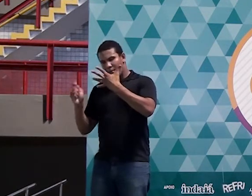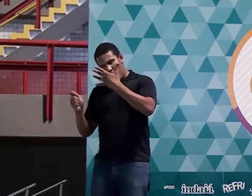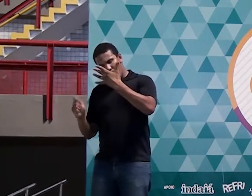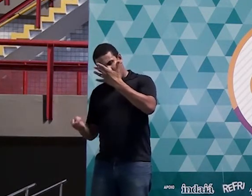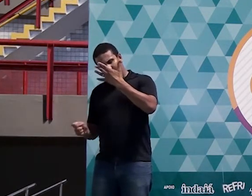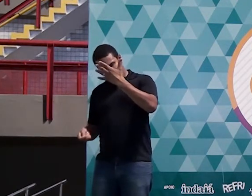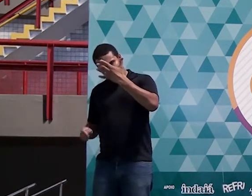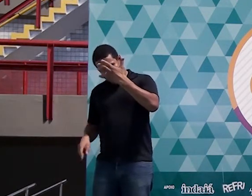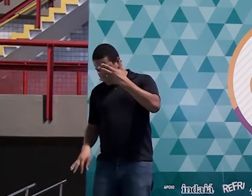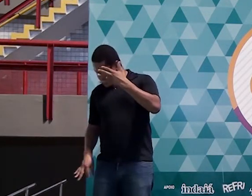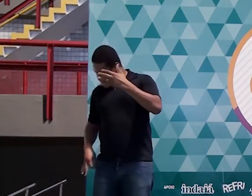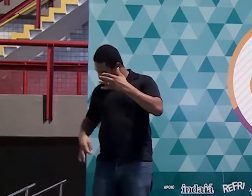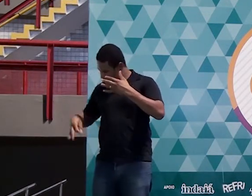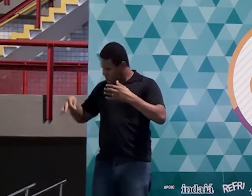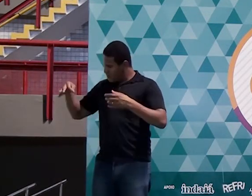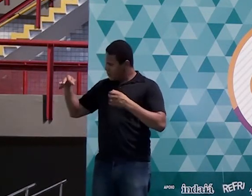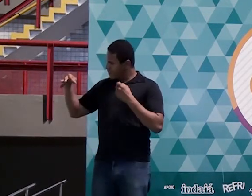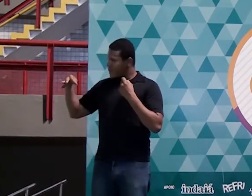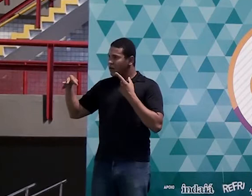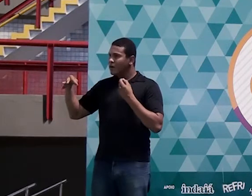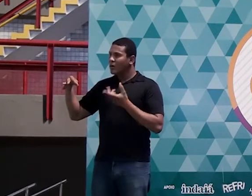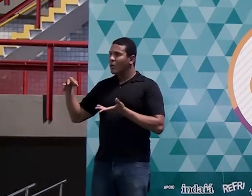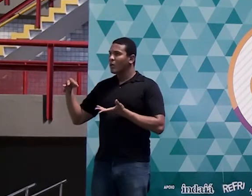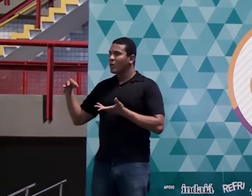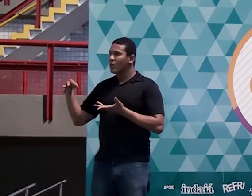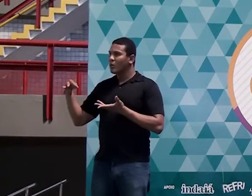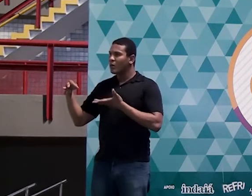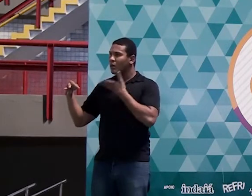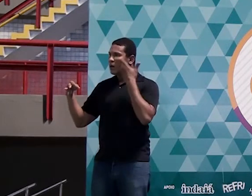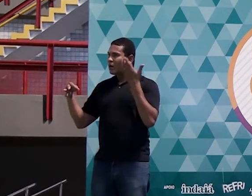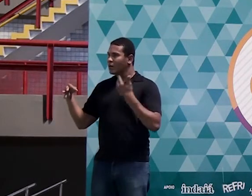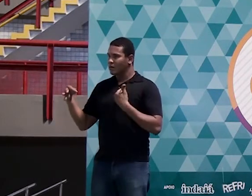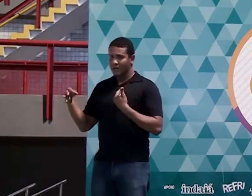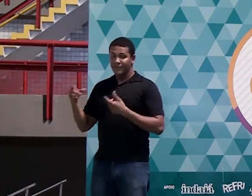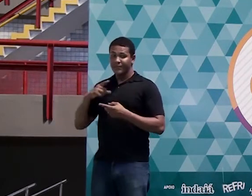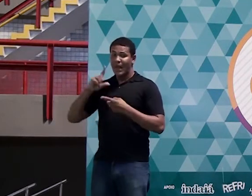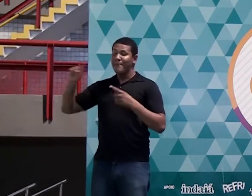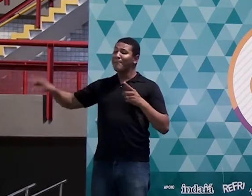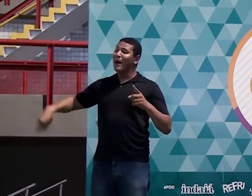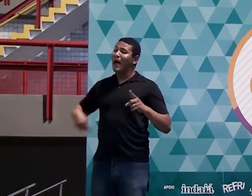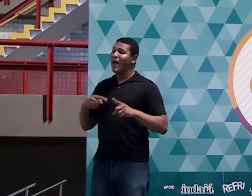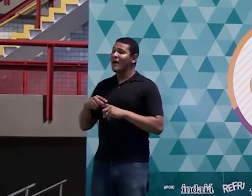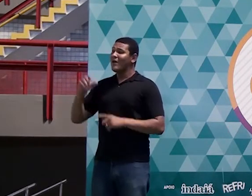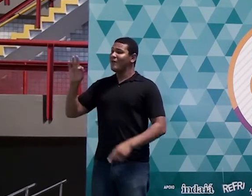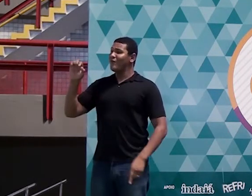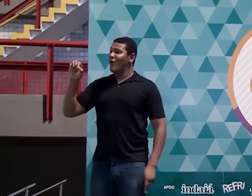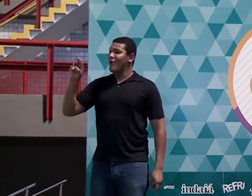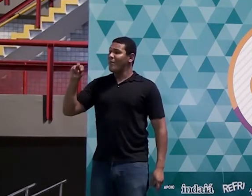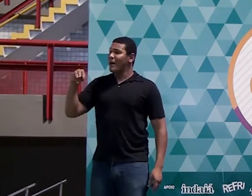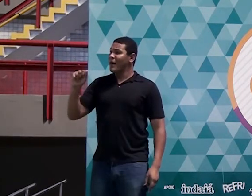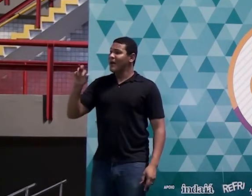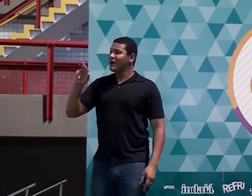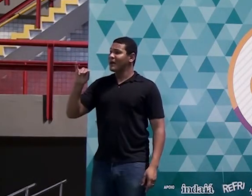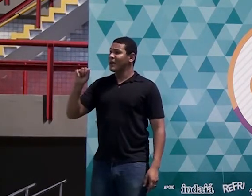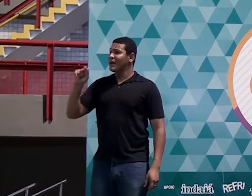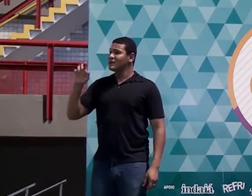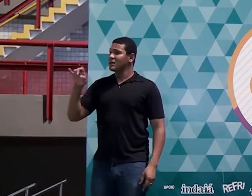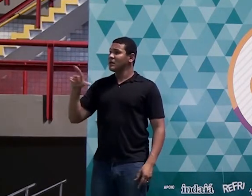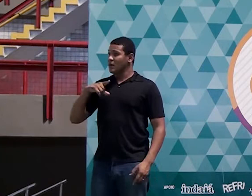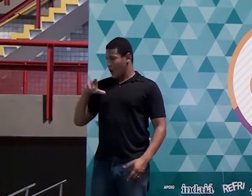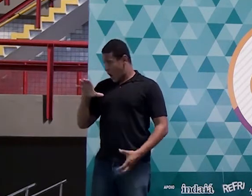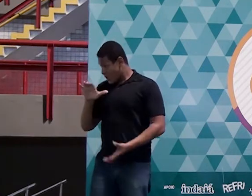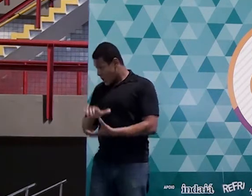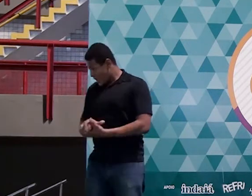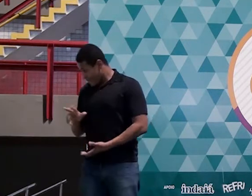na sua apostila. Ainda tem o imposto da formariagem. Se você casar, paga uma